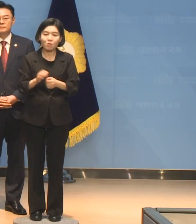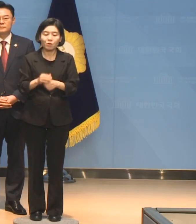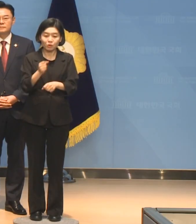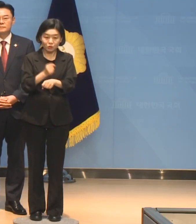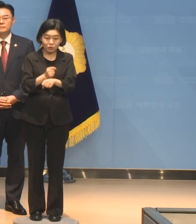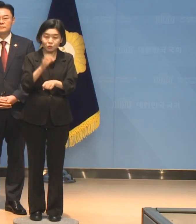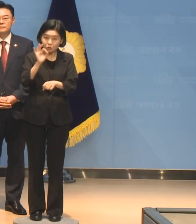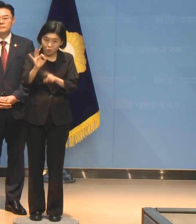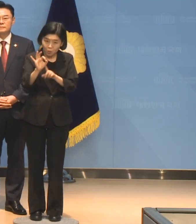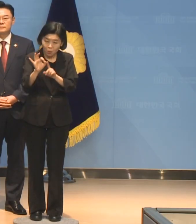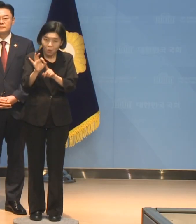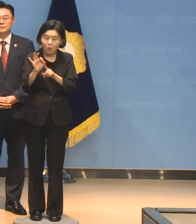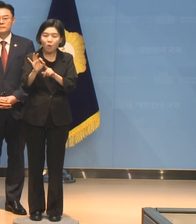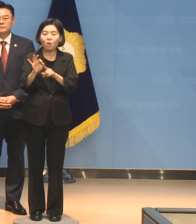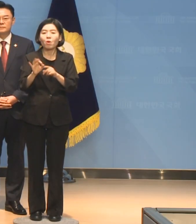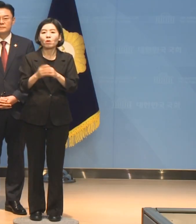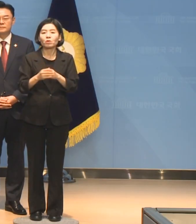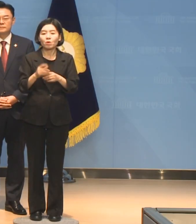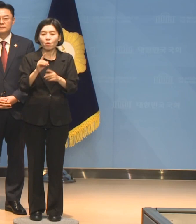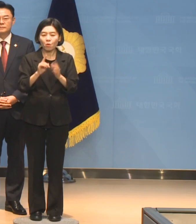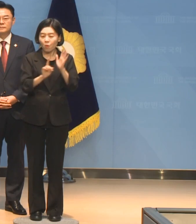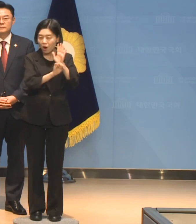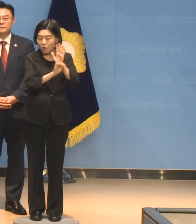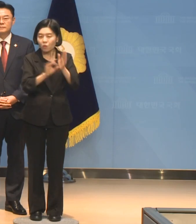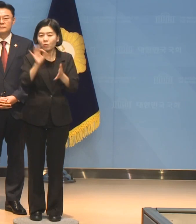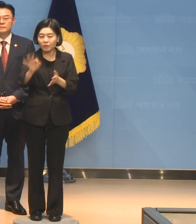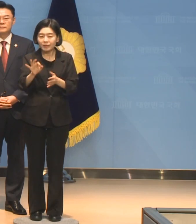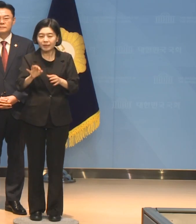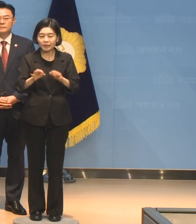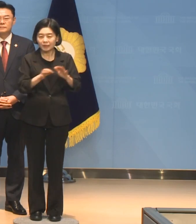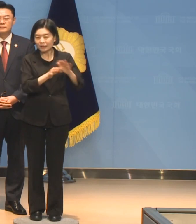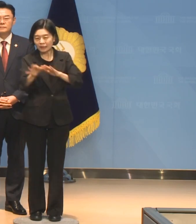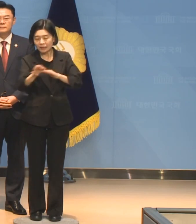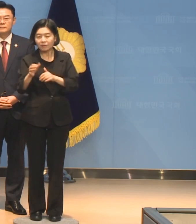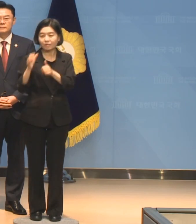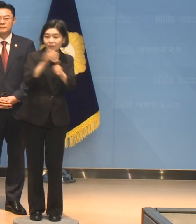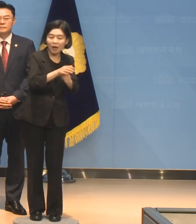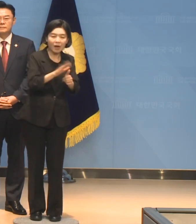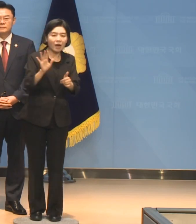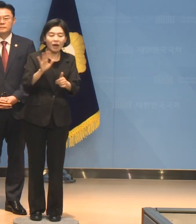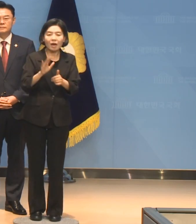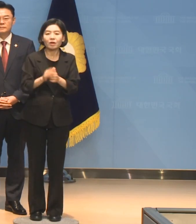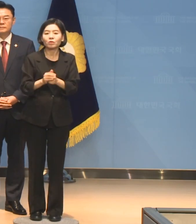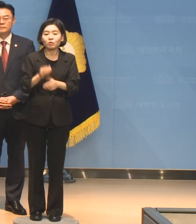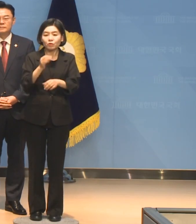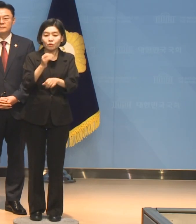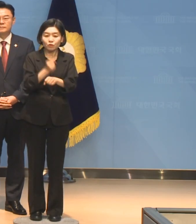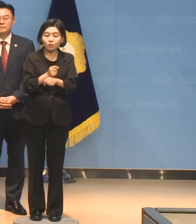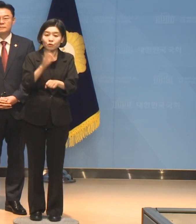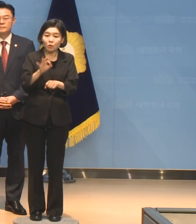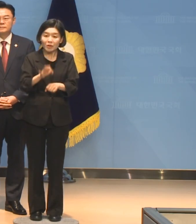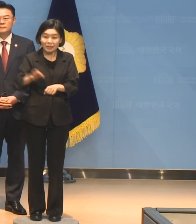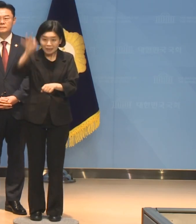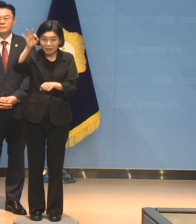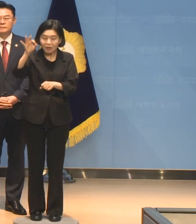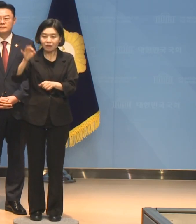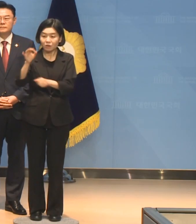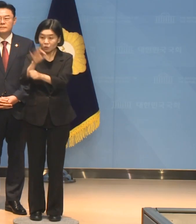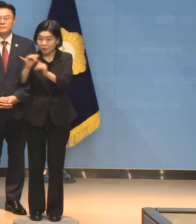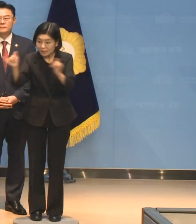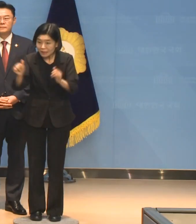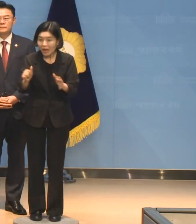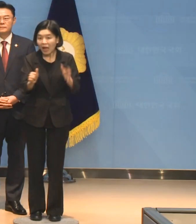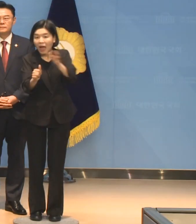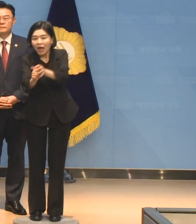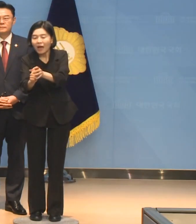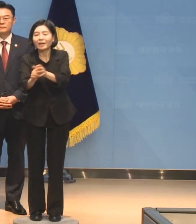및 광고비의 부당 전가, 그리고 수수료 인상분의 소비자 가격 전가, 이런 것들을 일체